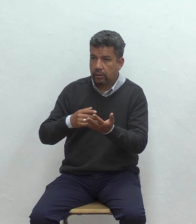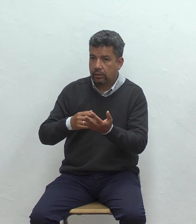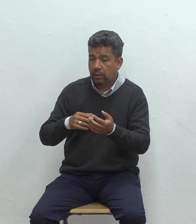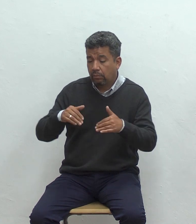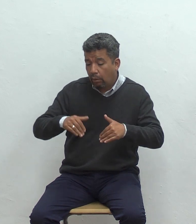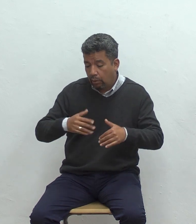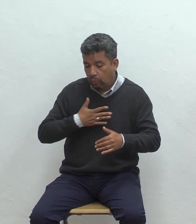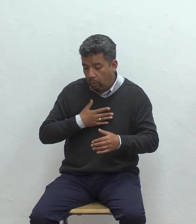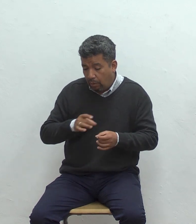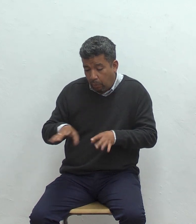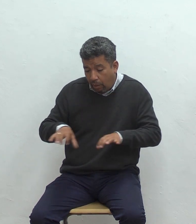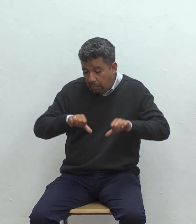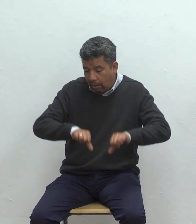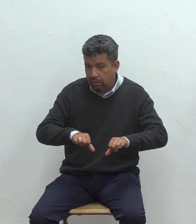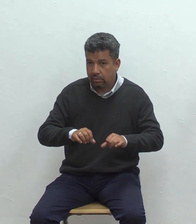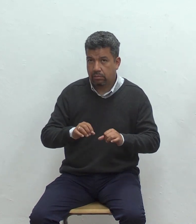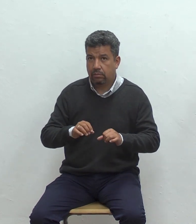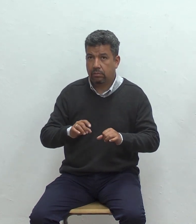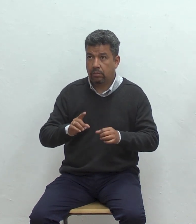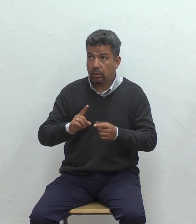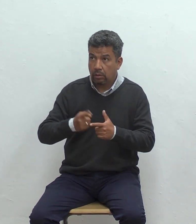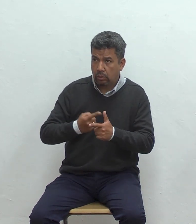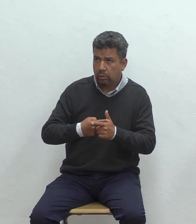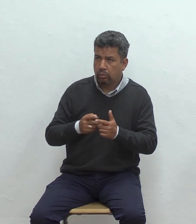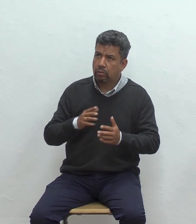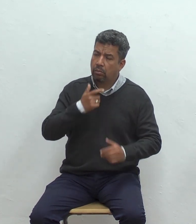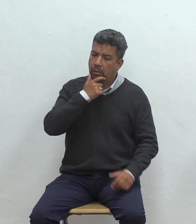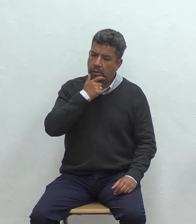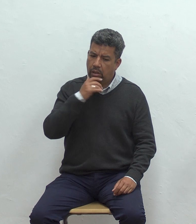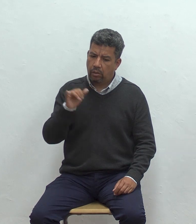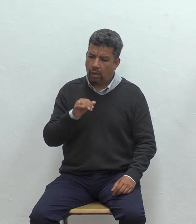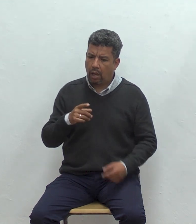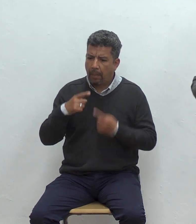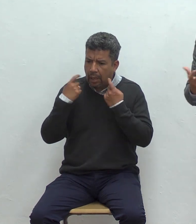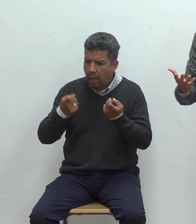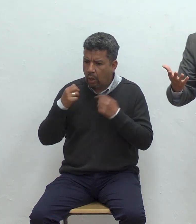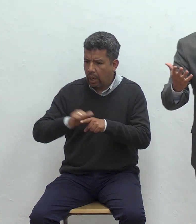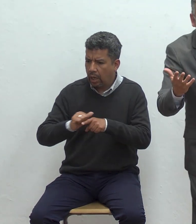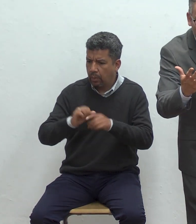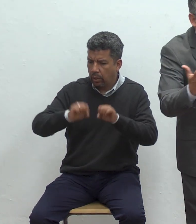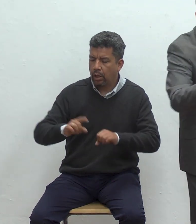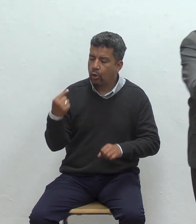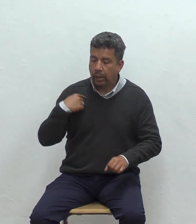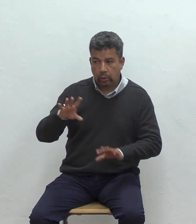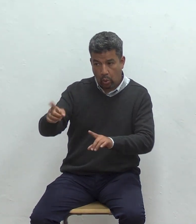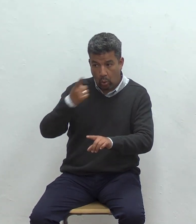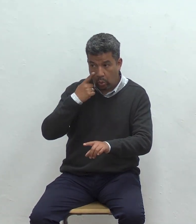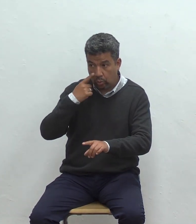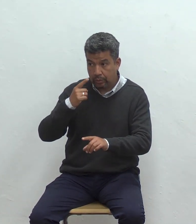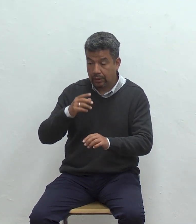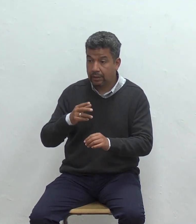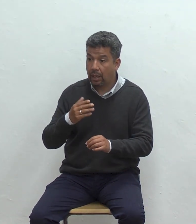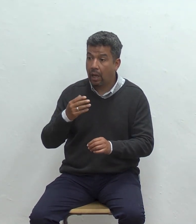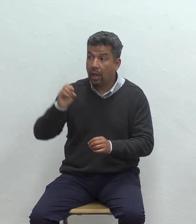tontería mía. Ay, pero entonces uno va a tomar eso como ocasión para pecar. No, no, no. Una vez usted ha